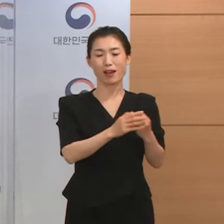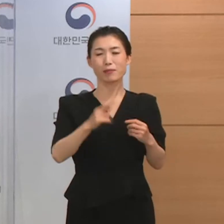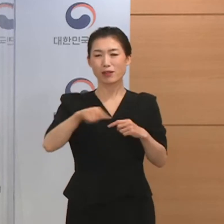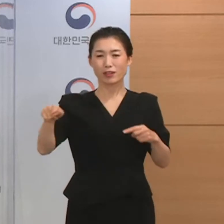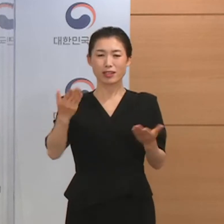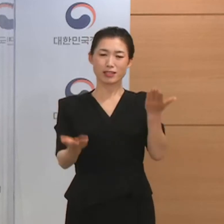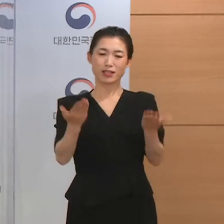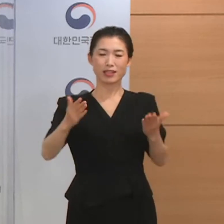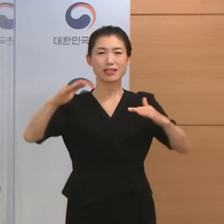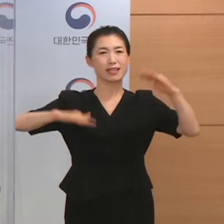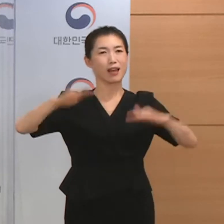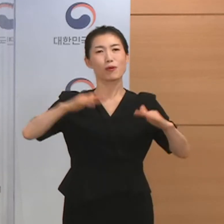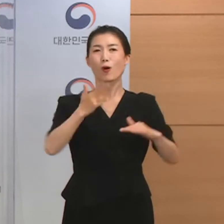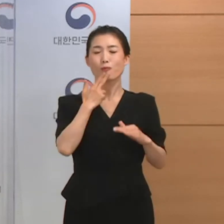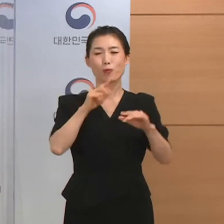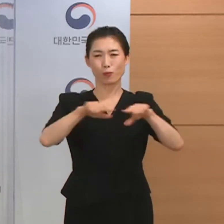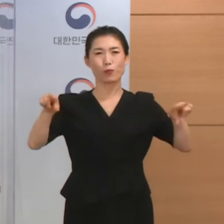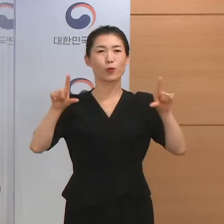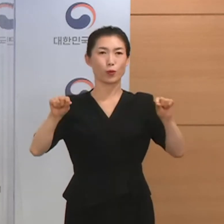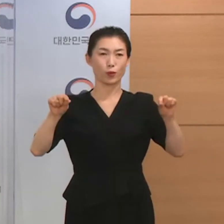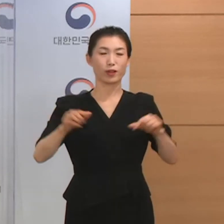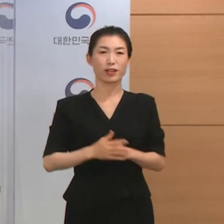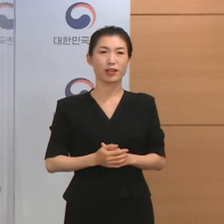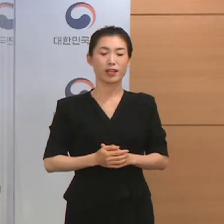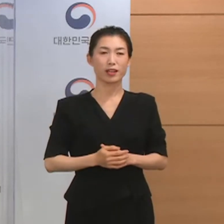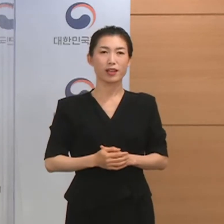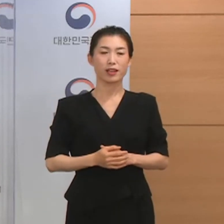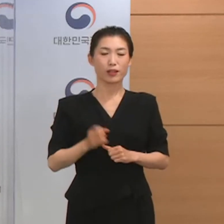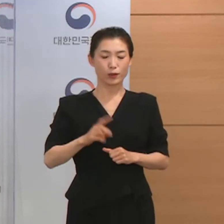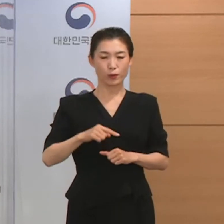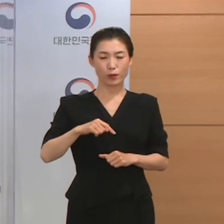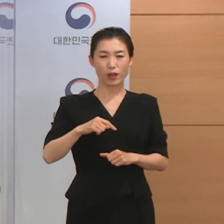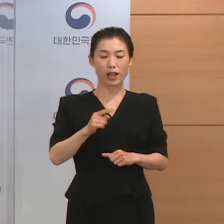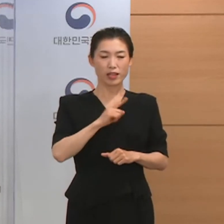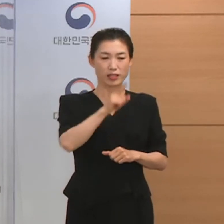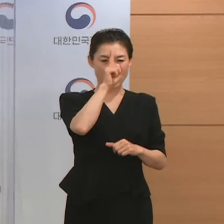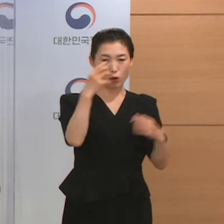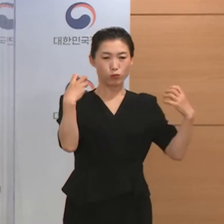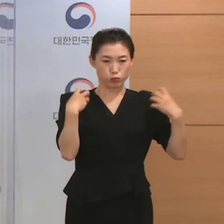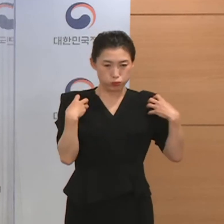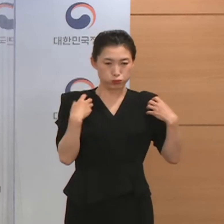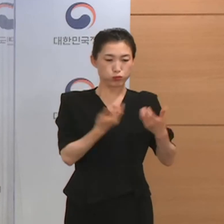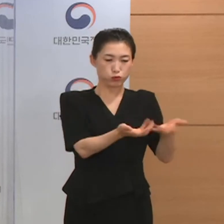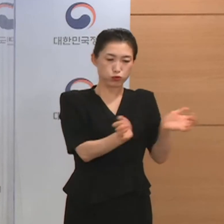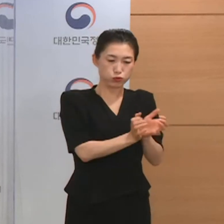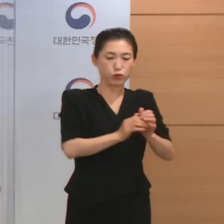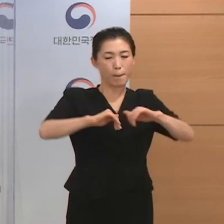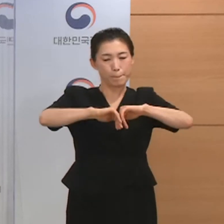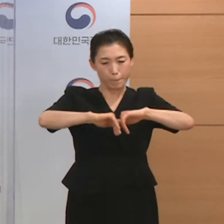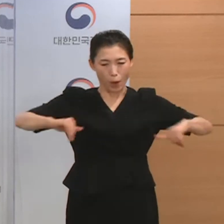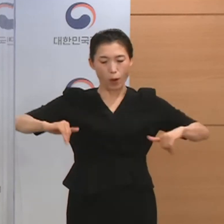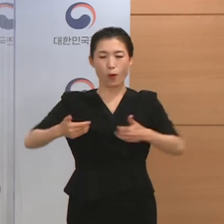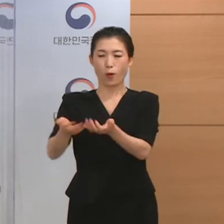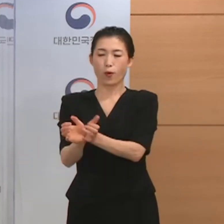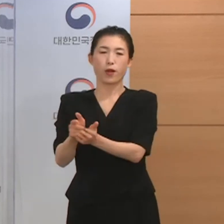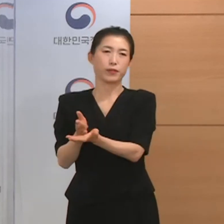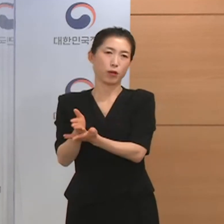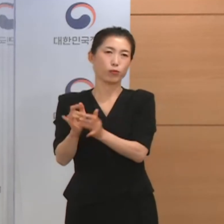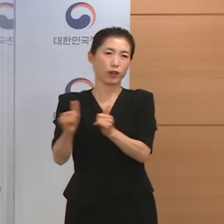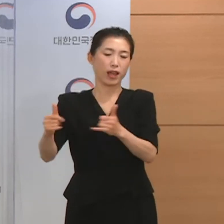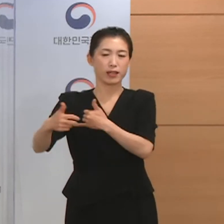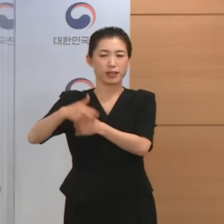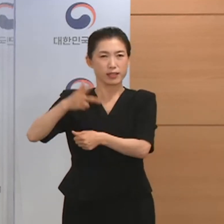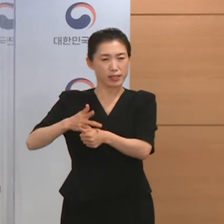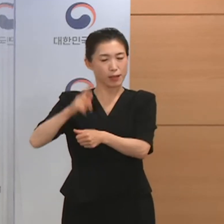대한 검증 체계도 저희 정부와 독립적으로 구성되어 있는 의사, 과학자들의 검토 체계에서